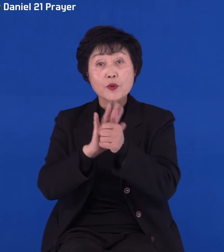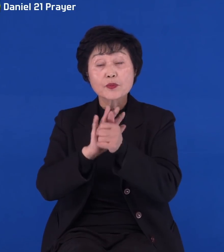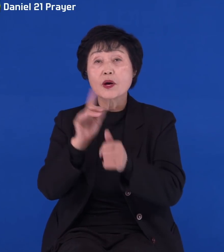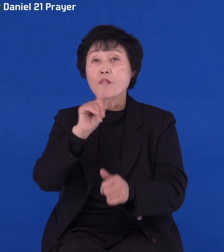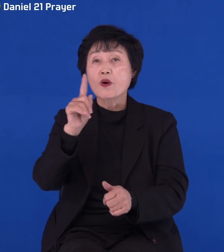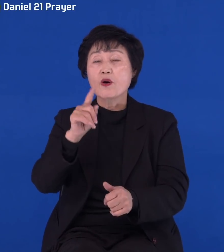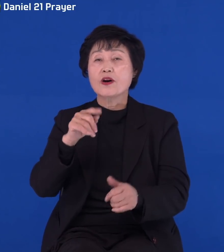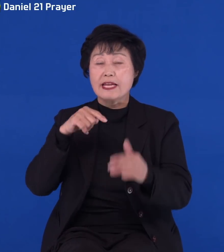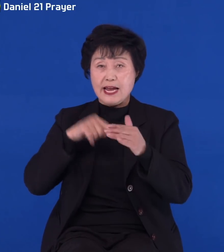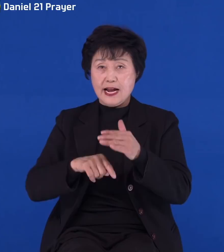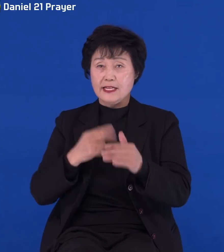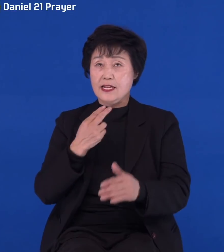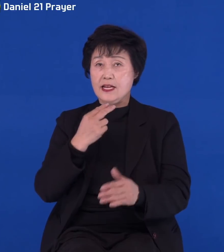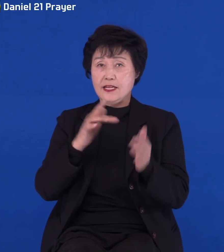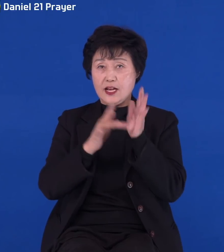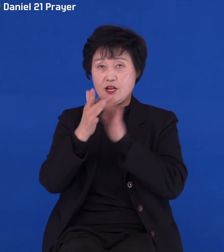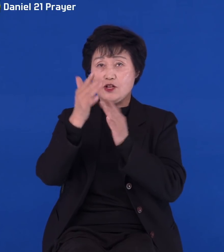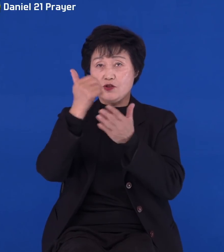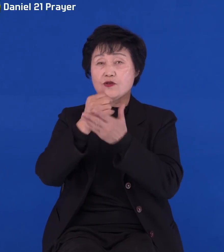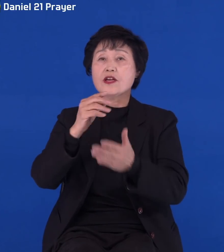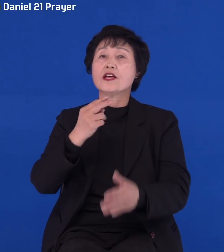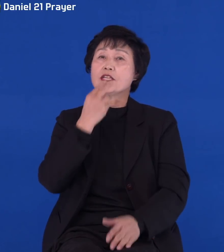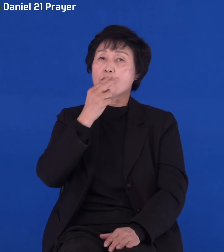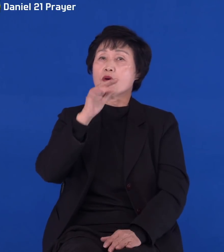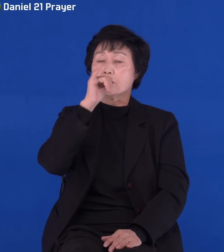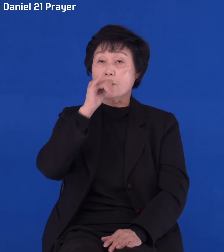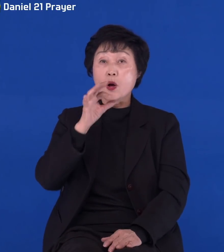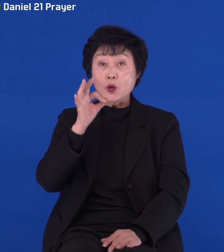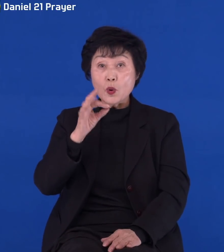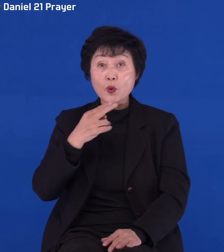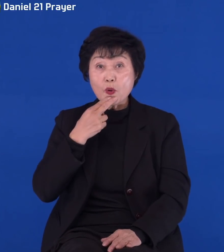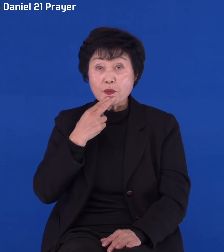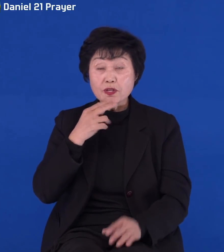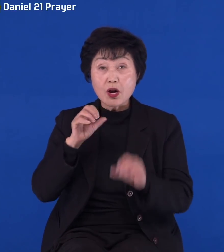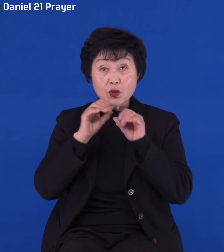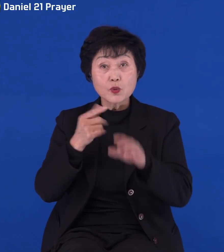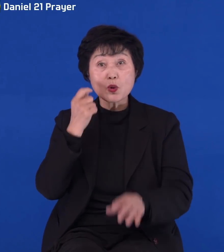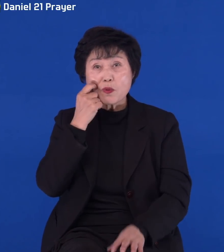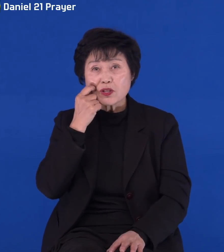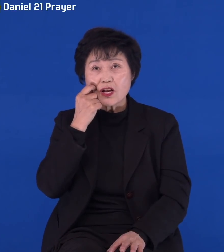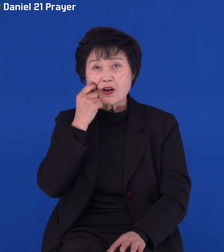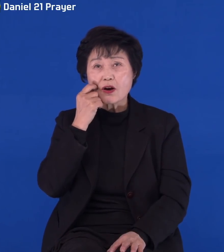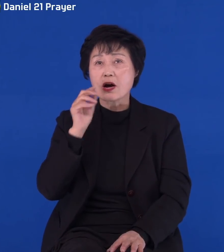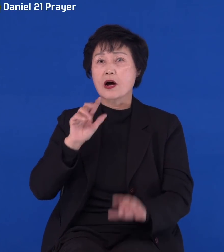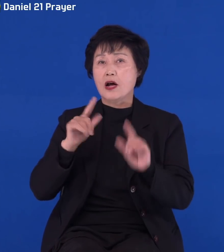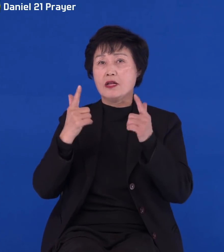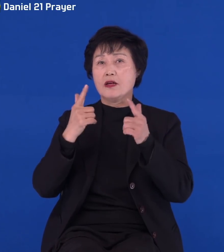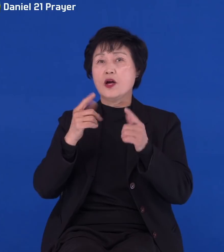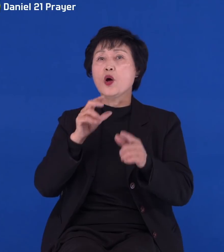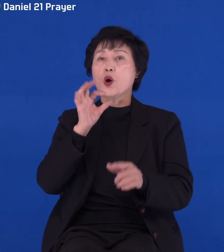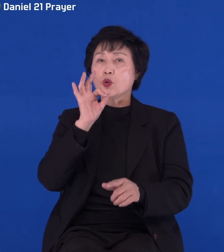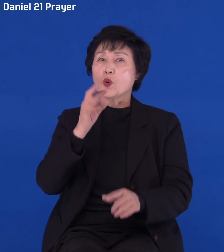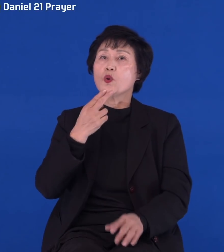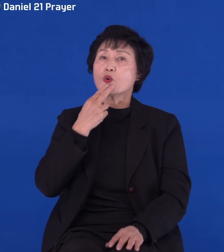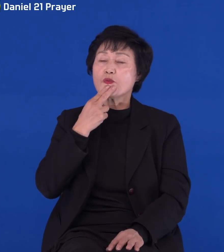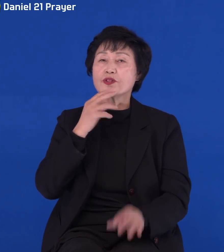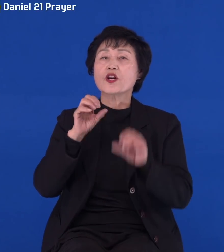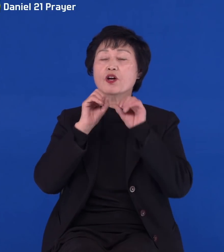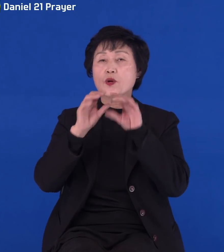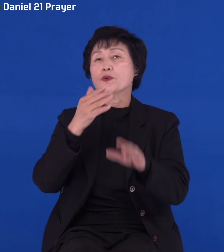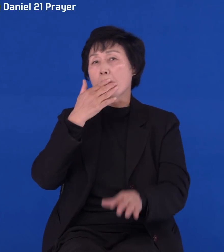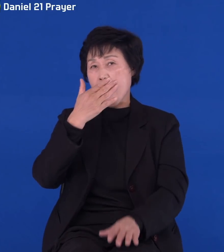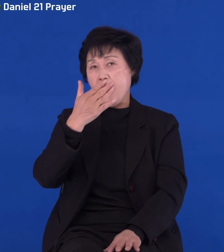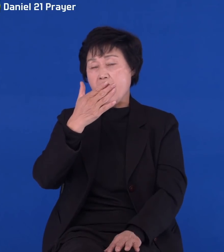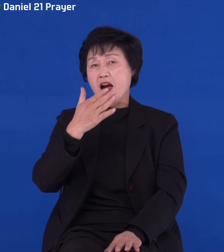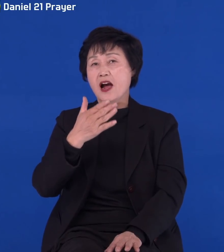있는 줄 저는 믿습니다. 돈 없다고 전도 못하는 거 아닙니다. 돈 없어도 할 수 있습니다. 우리 마음 가운데 누가 있느냐가 가장